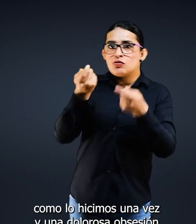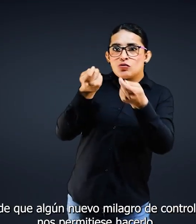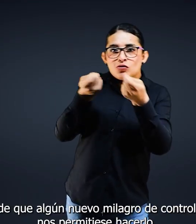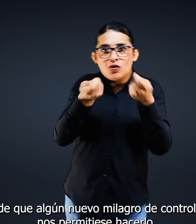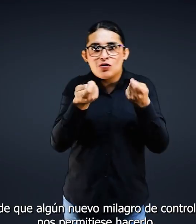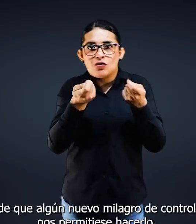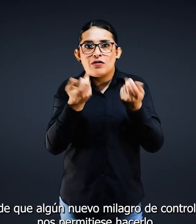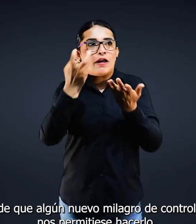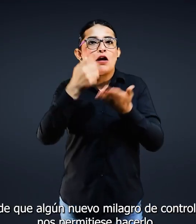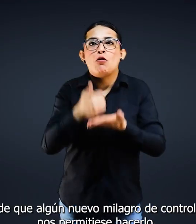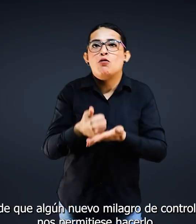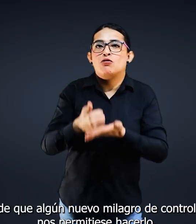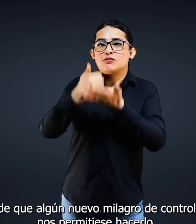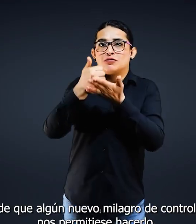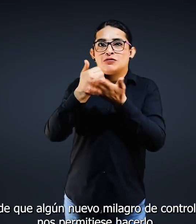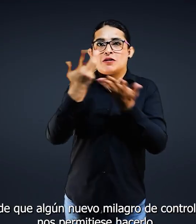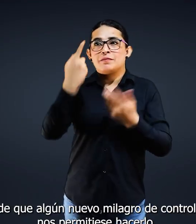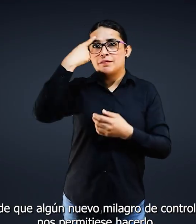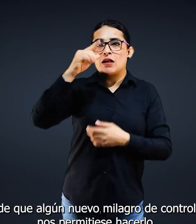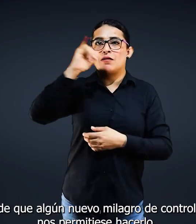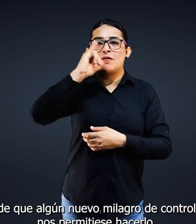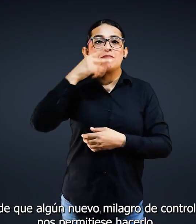obsesión de que algún nuevo milagro de control nos permitiese hacerlo.